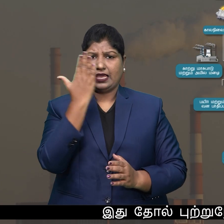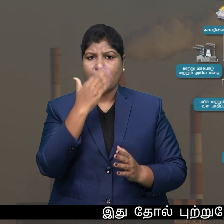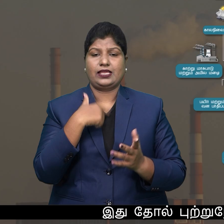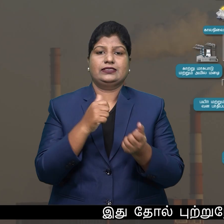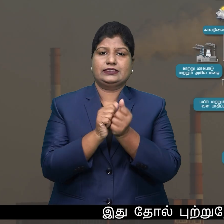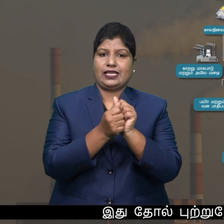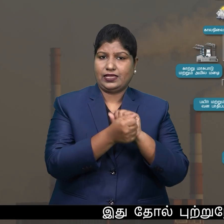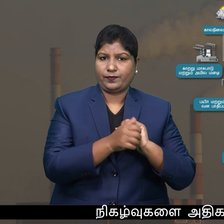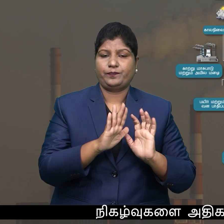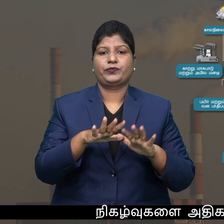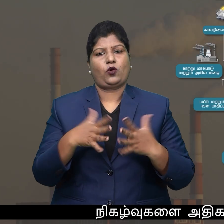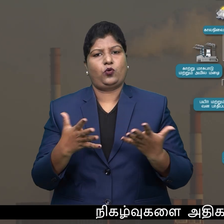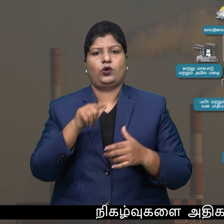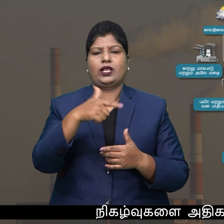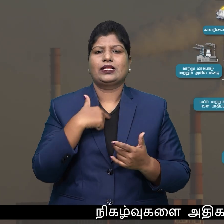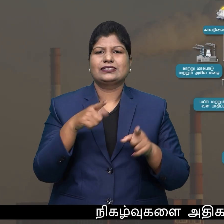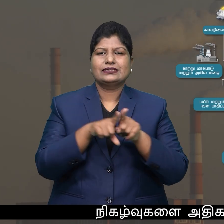மற்றும் கண்புரை நிகழ்வுகளை அதிகரிக்கும்.